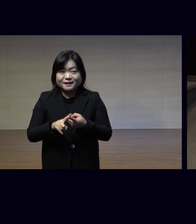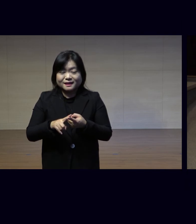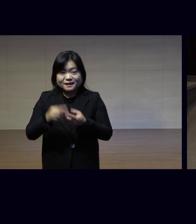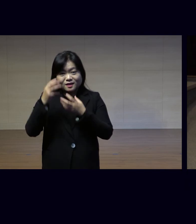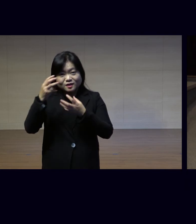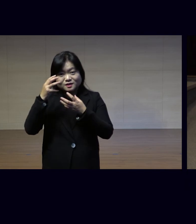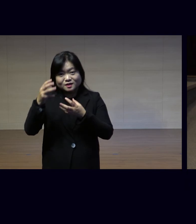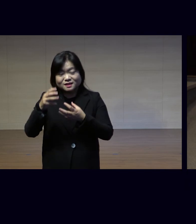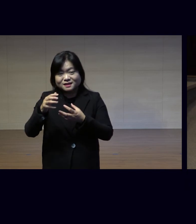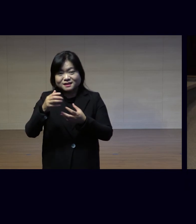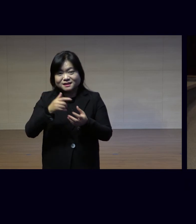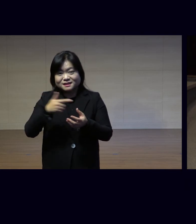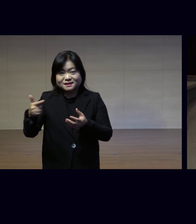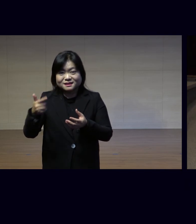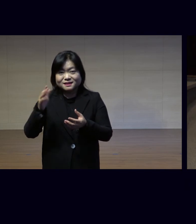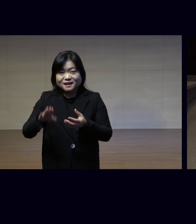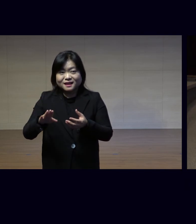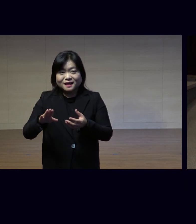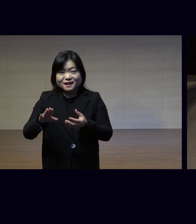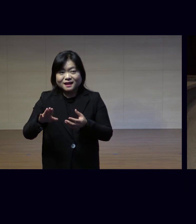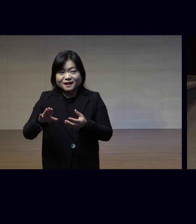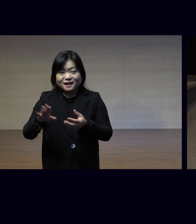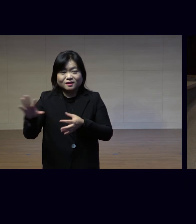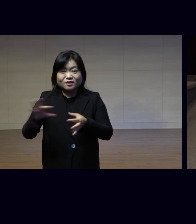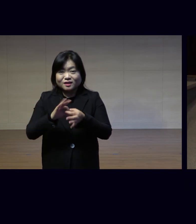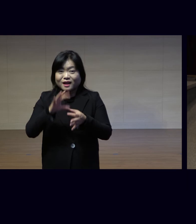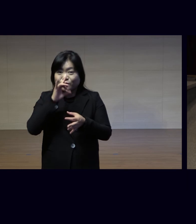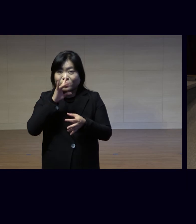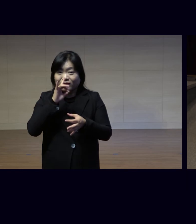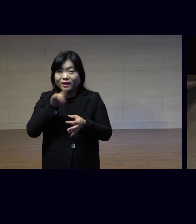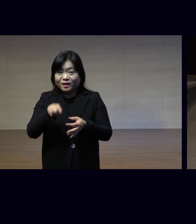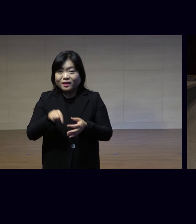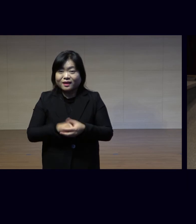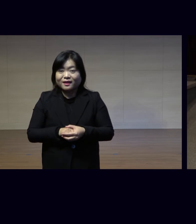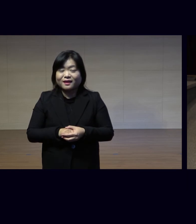대단한데 그 연결시키기가 좀 힘드네요.